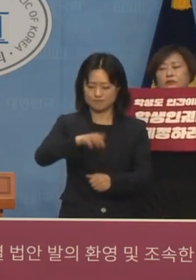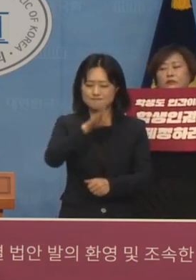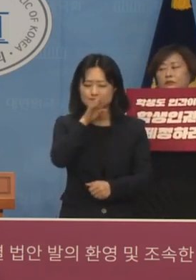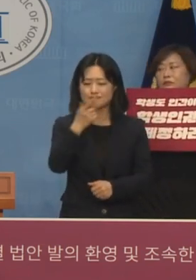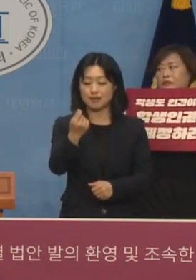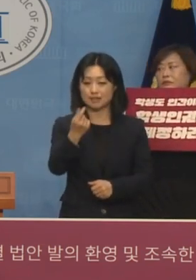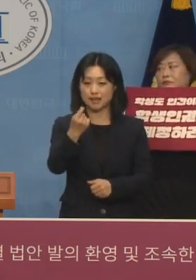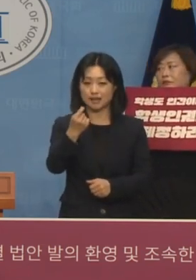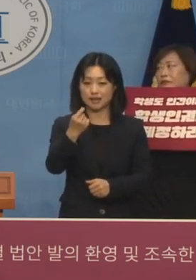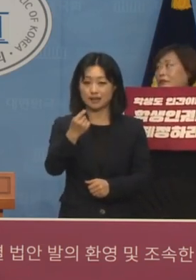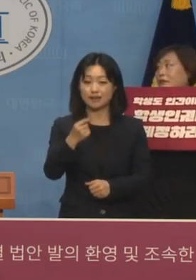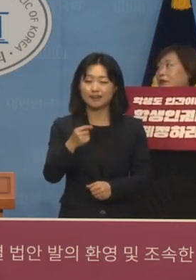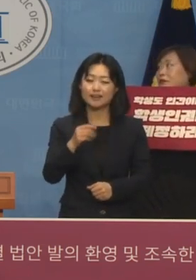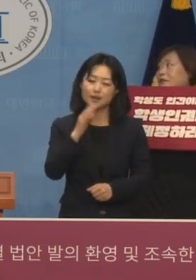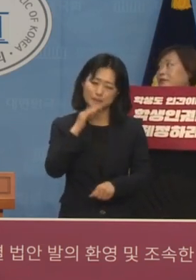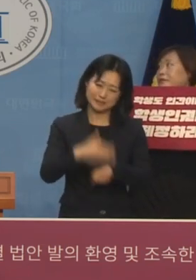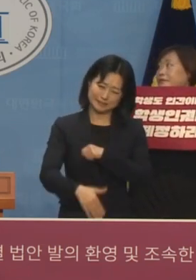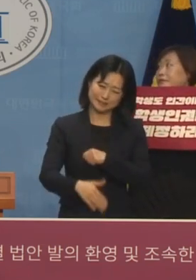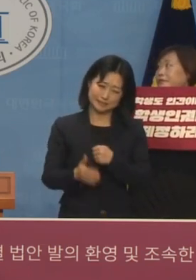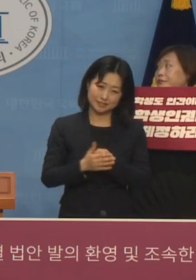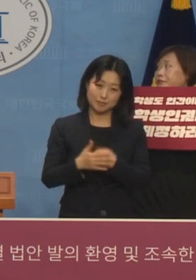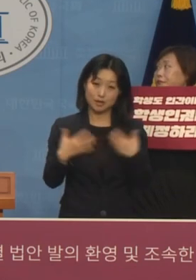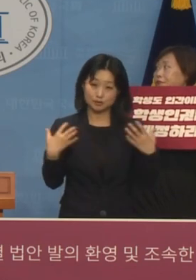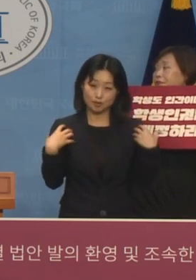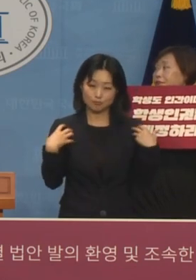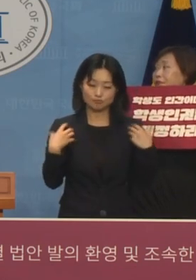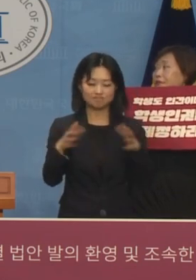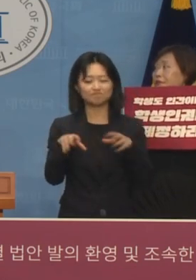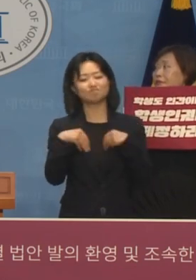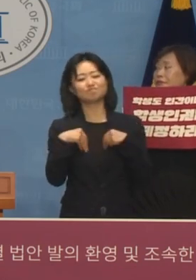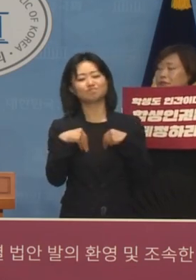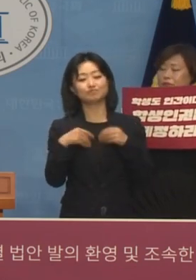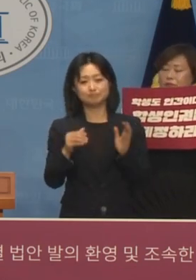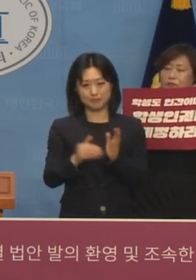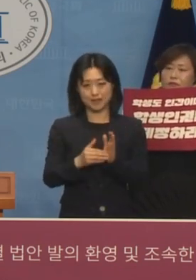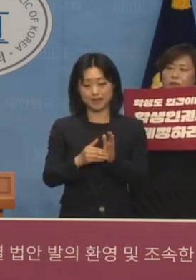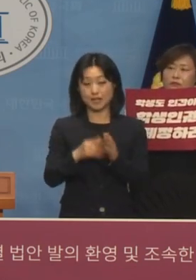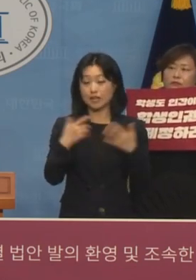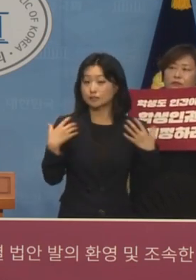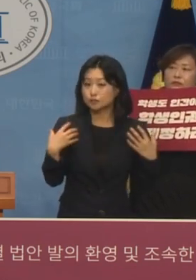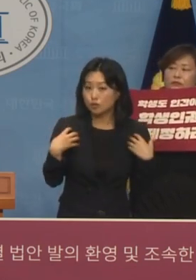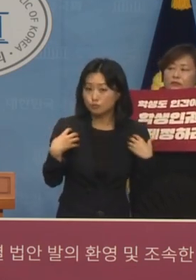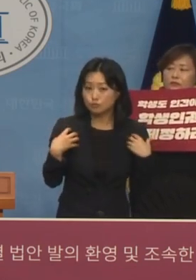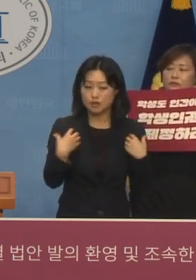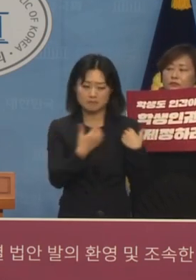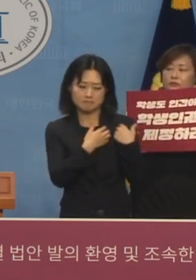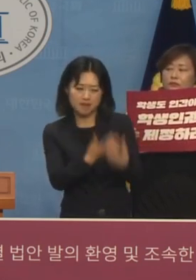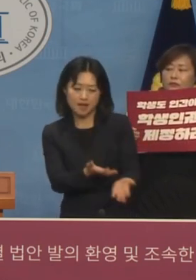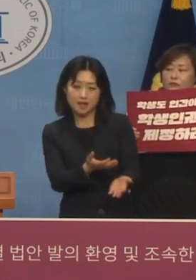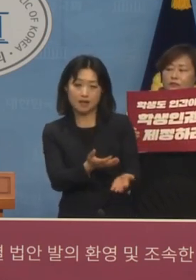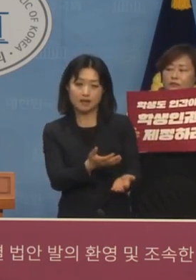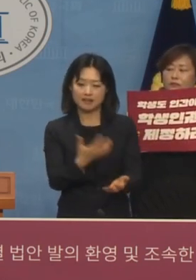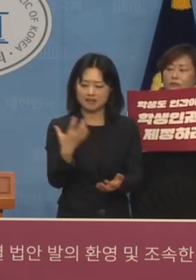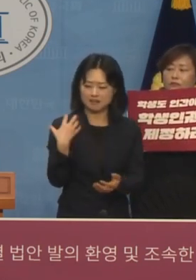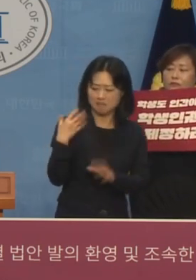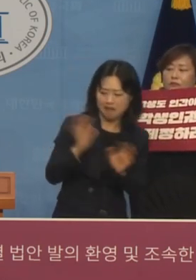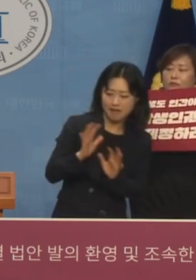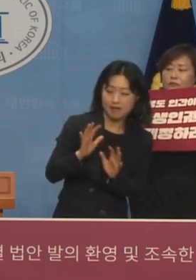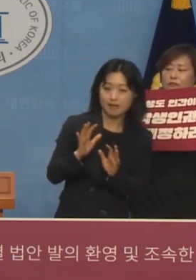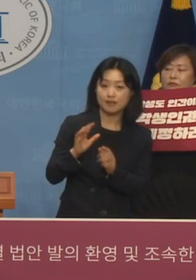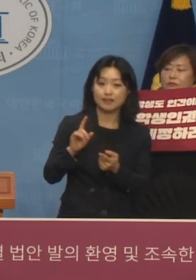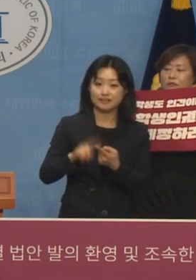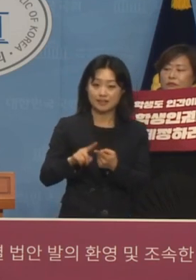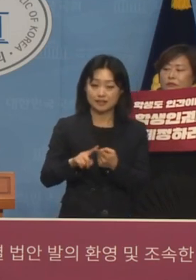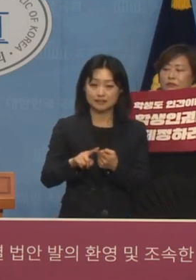말하며 사실상 아무것도 하지 않기를 선택했다. 정부의 의무방기와 무책임에